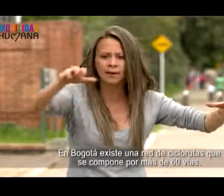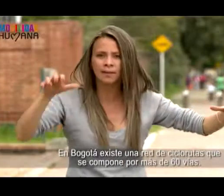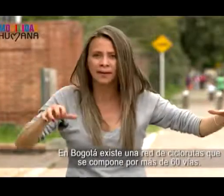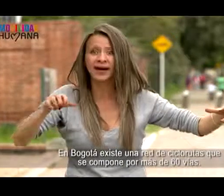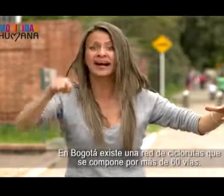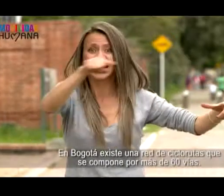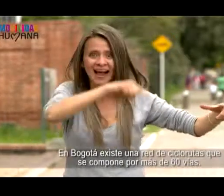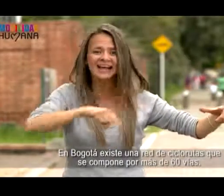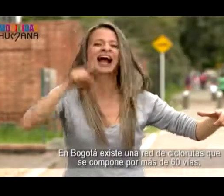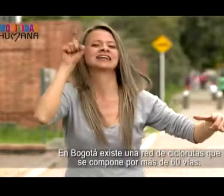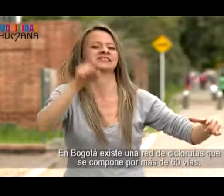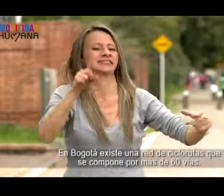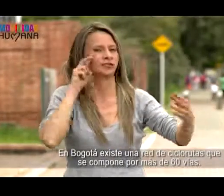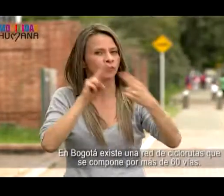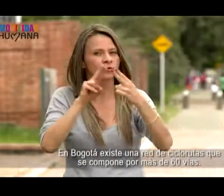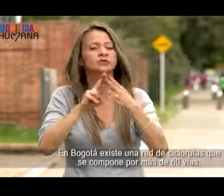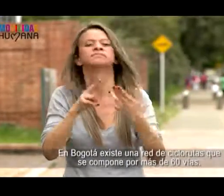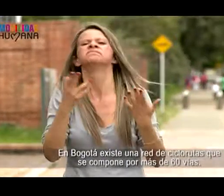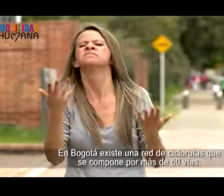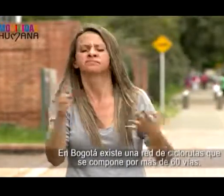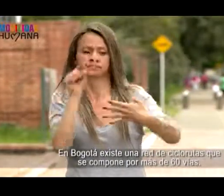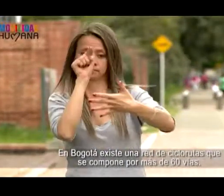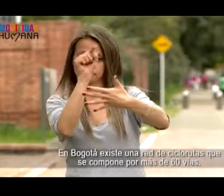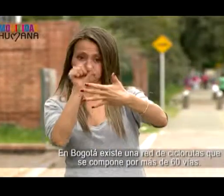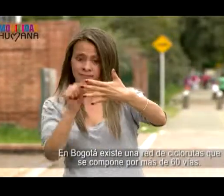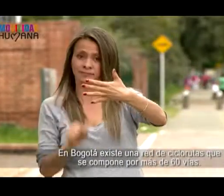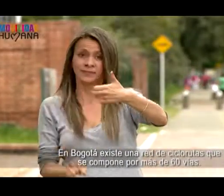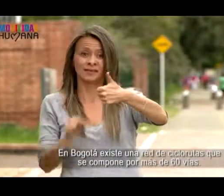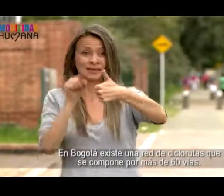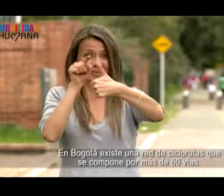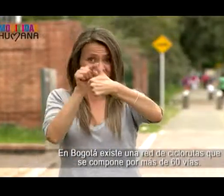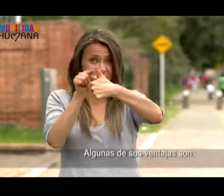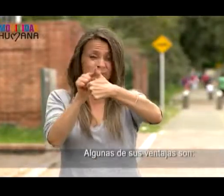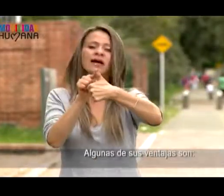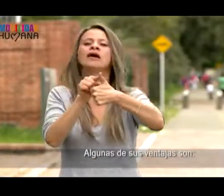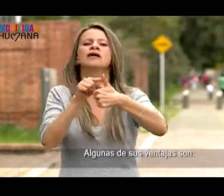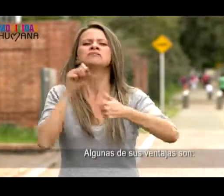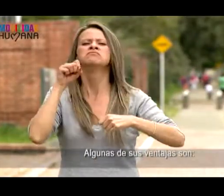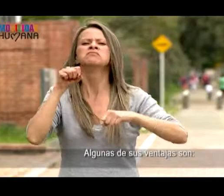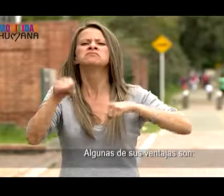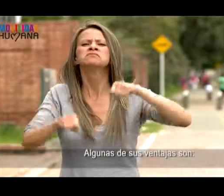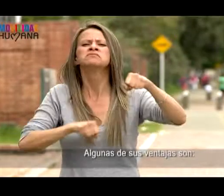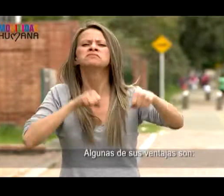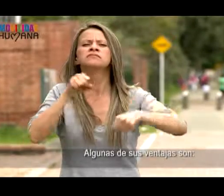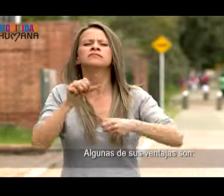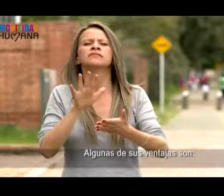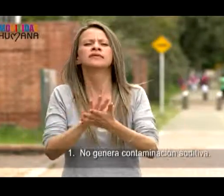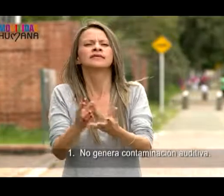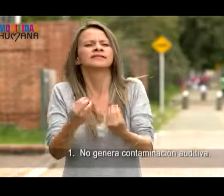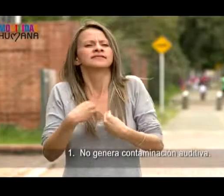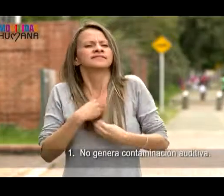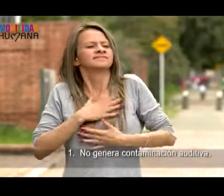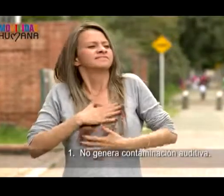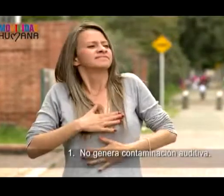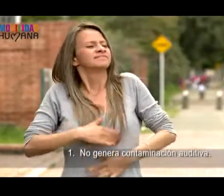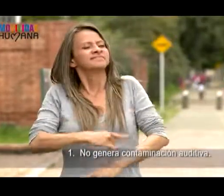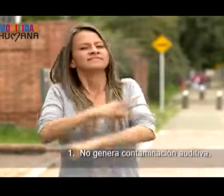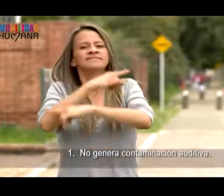de ciclorrutas que se compone por más de 60 vías. Algunas de sus ventajas son: primero, no